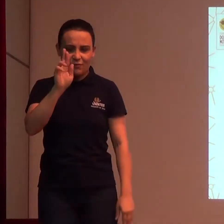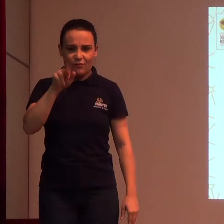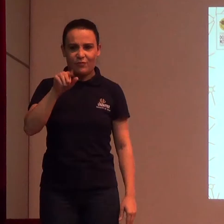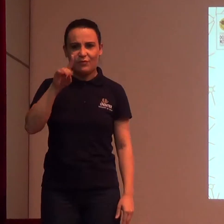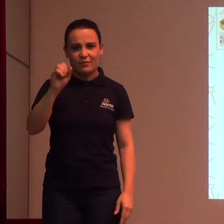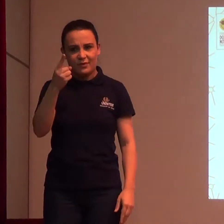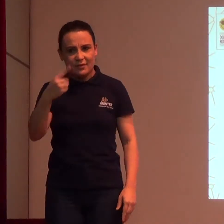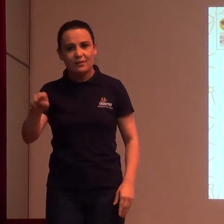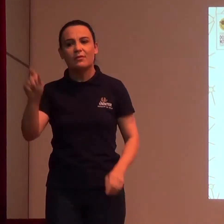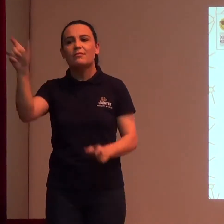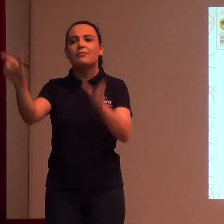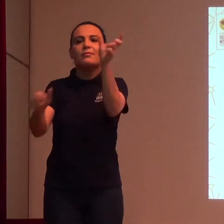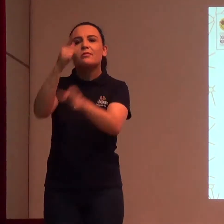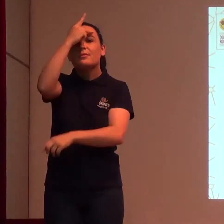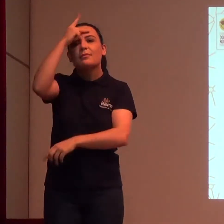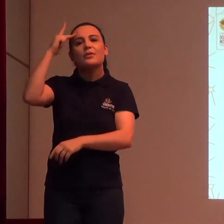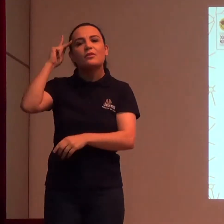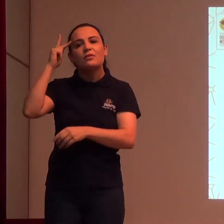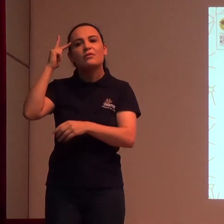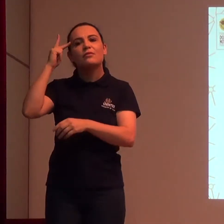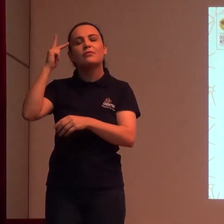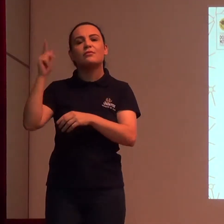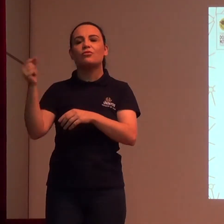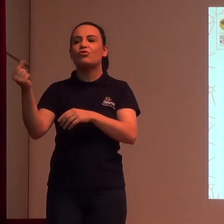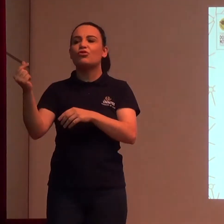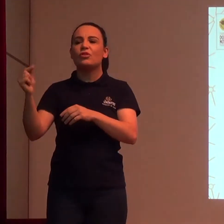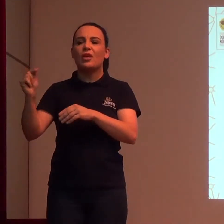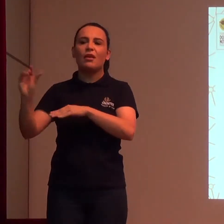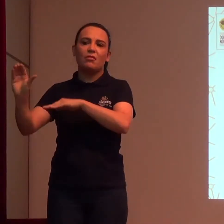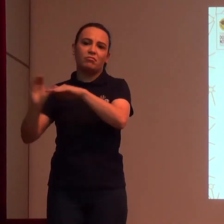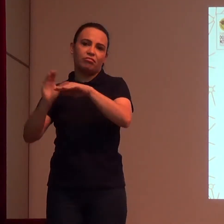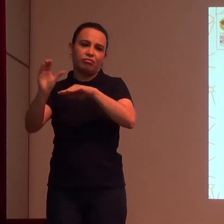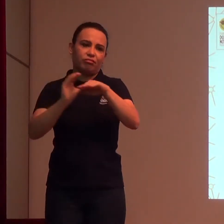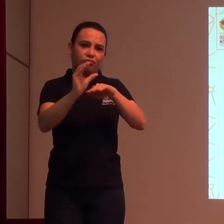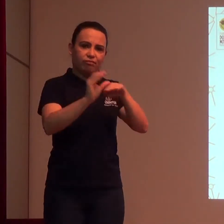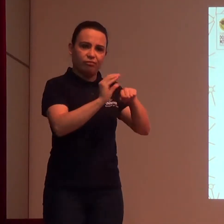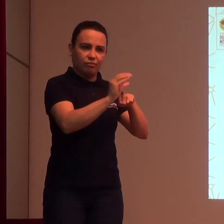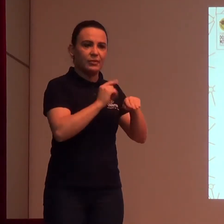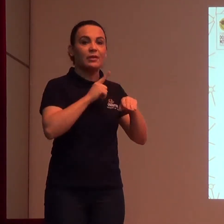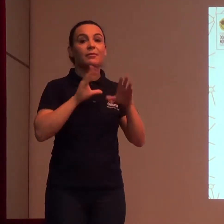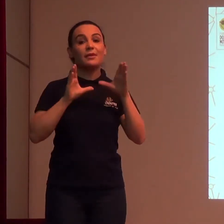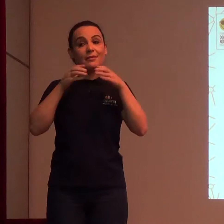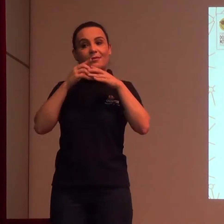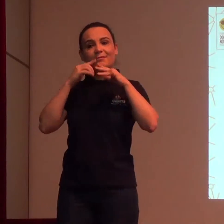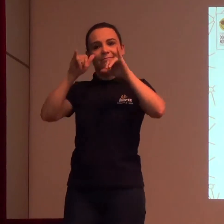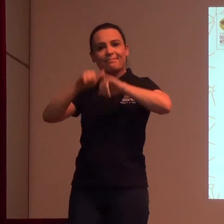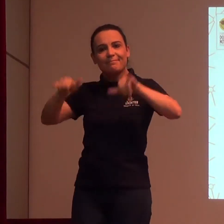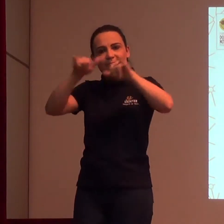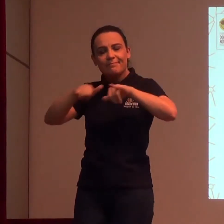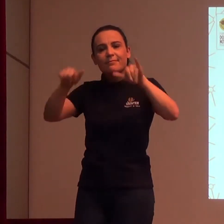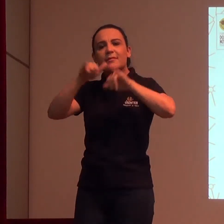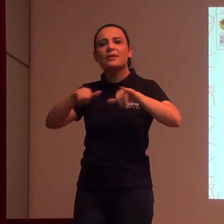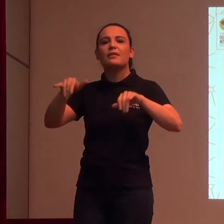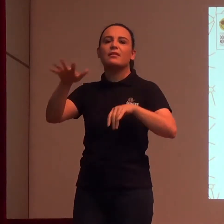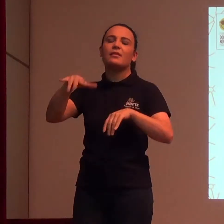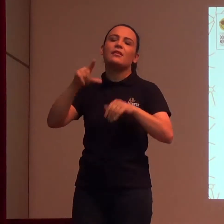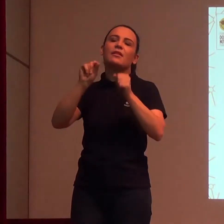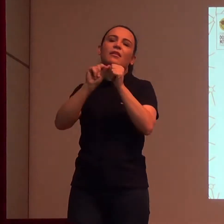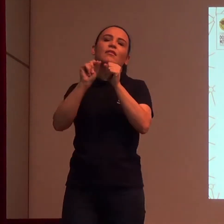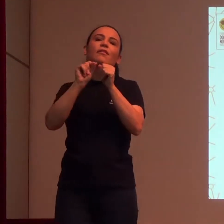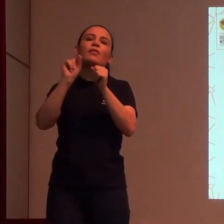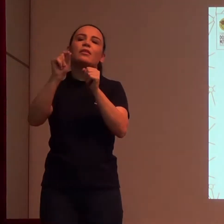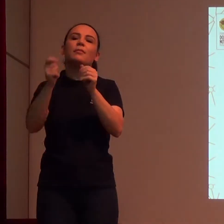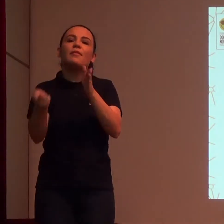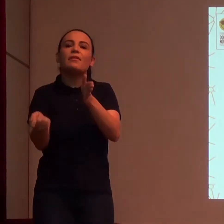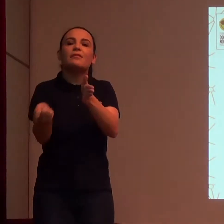fazem doação, a gente tem uma área de captação de recurso que sempre faz campanhas e tudo mais, e a gente sempre se inscreve em